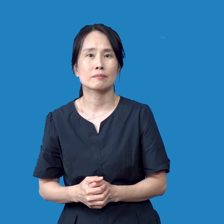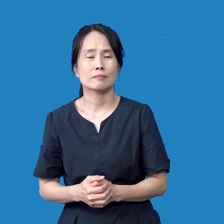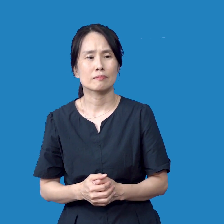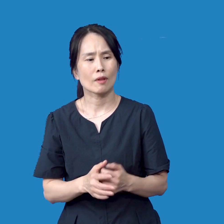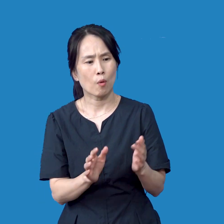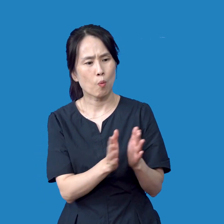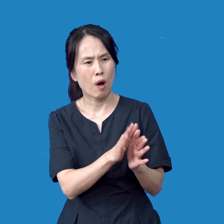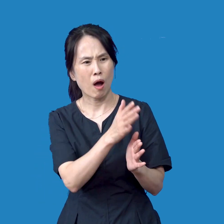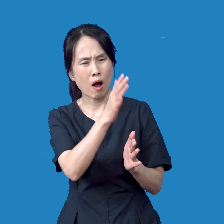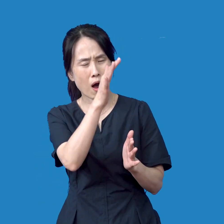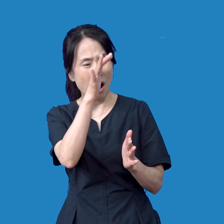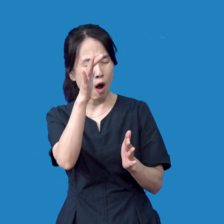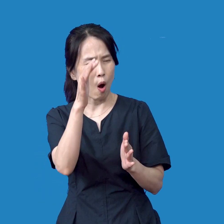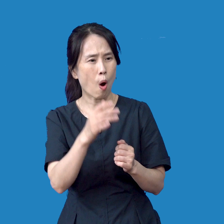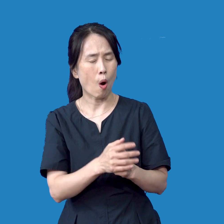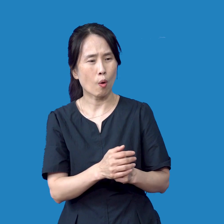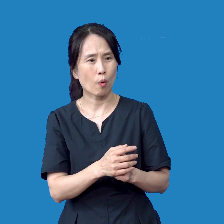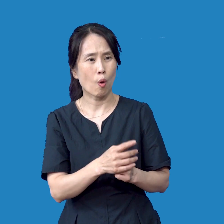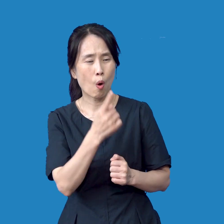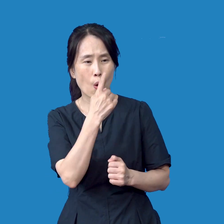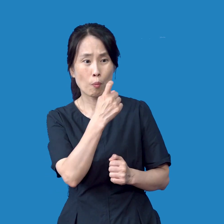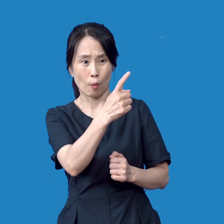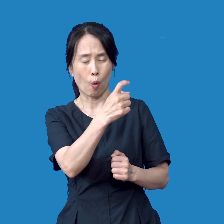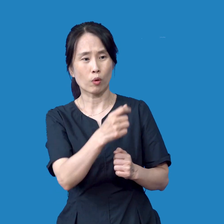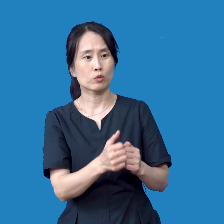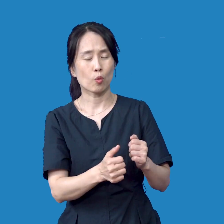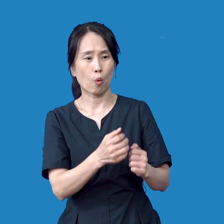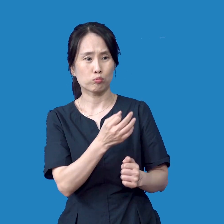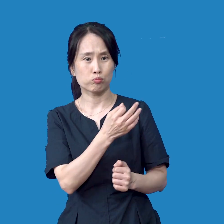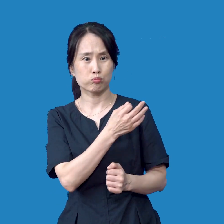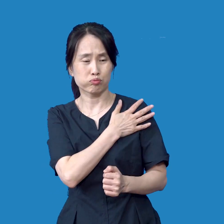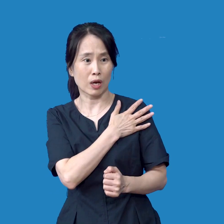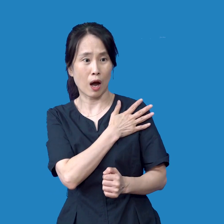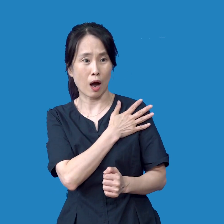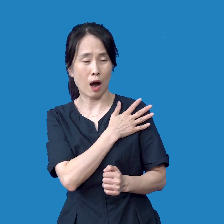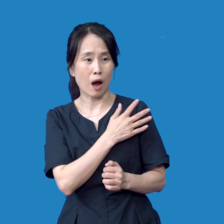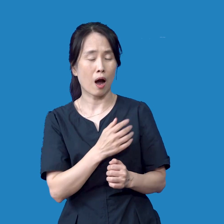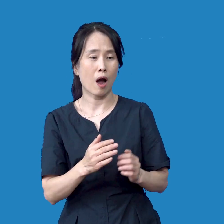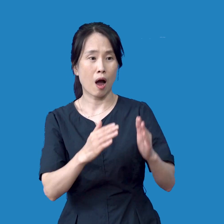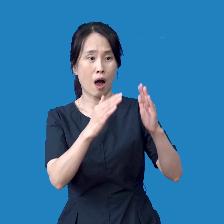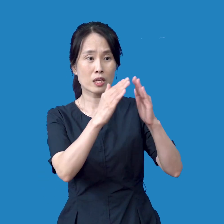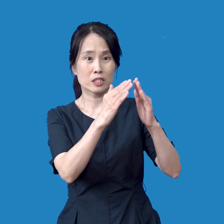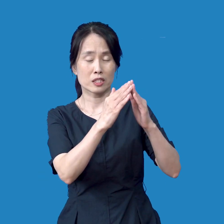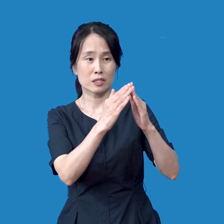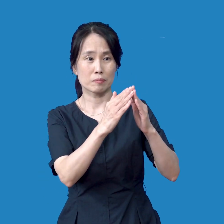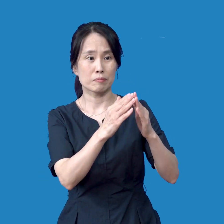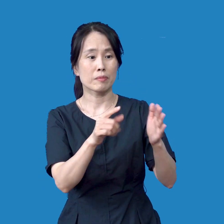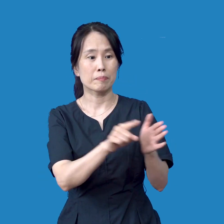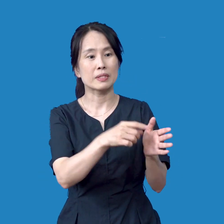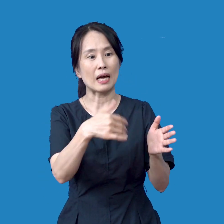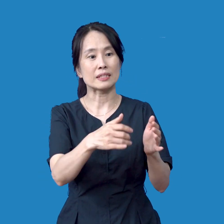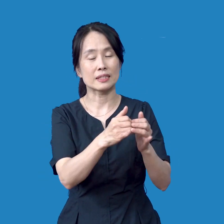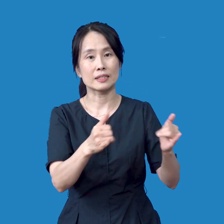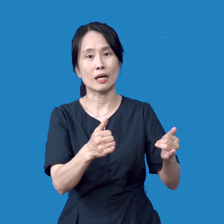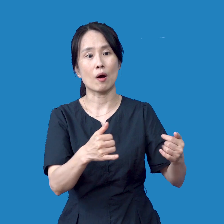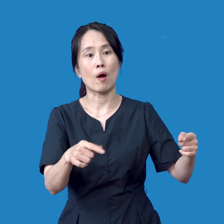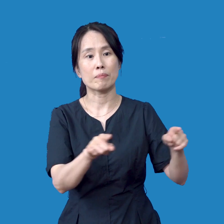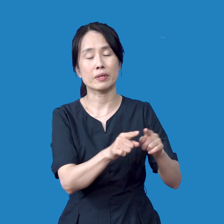아무리 화려하고 잘나가고 어리어리하고 삐까뻔쩍하게 사는 그런